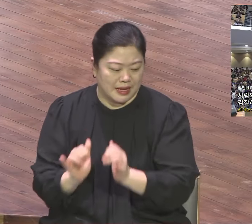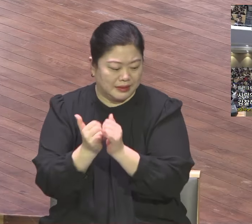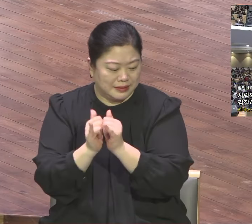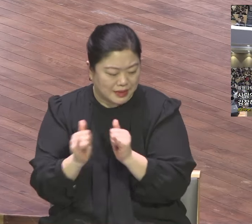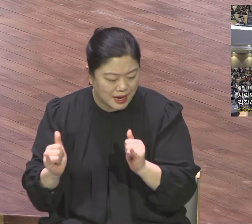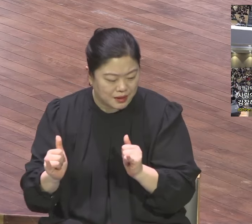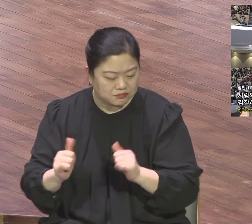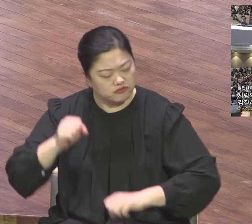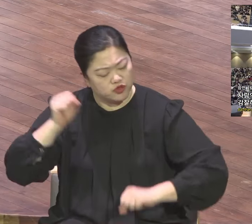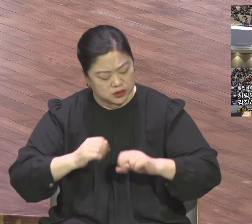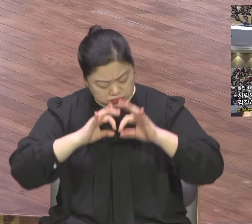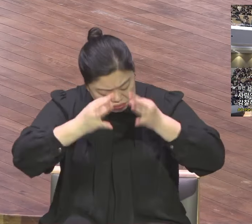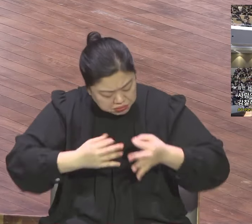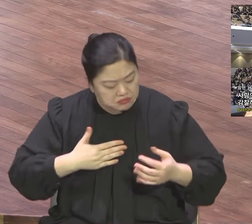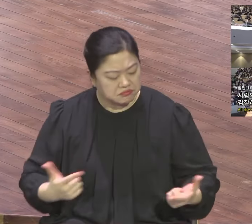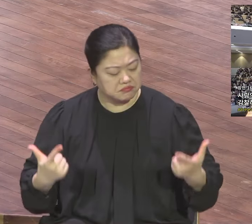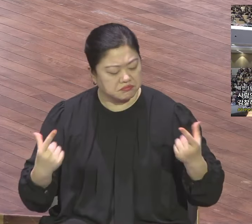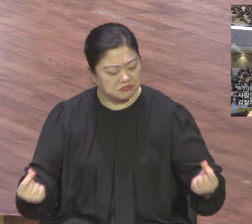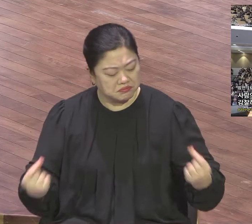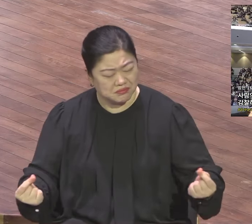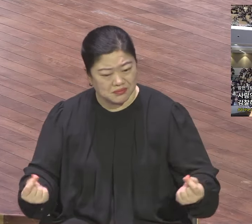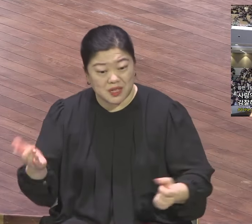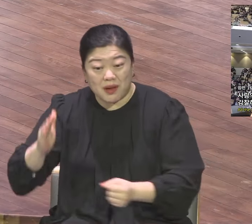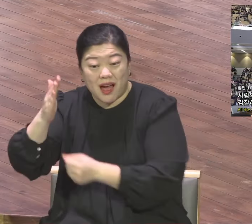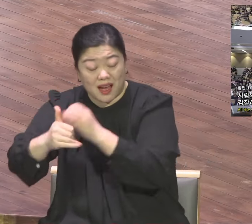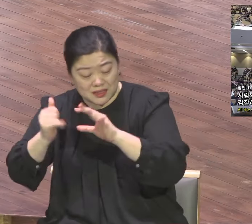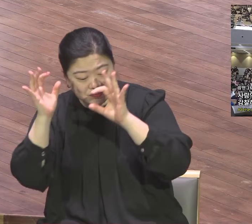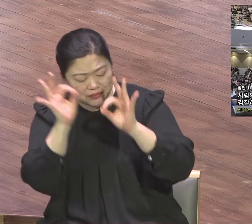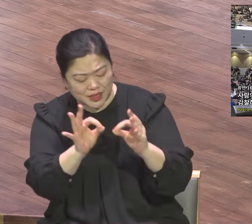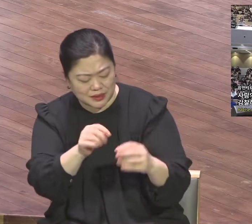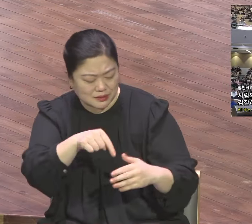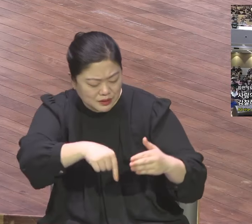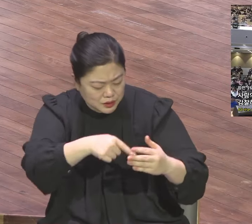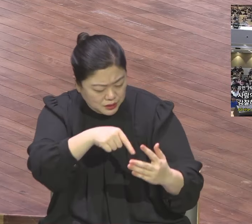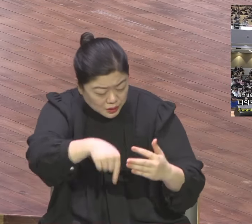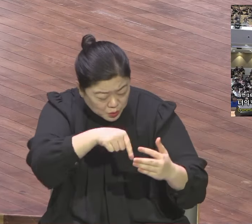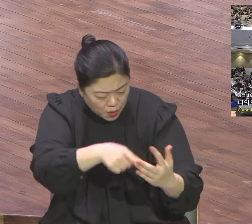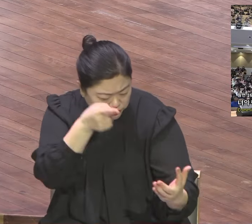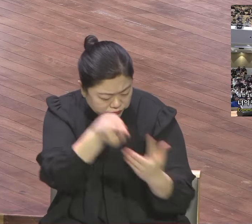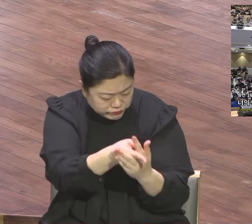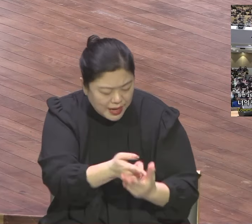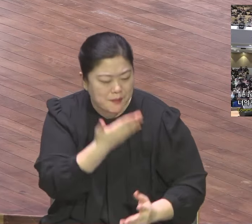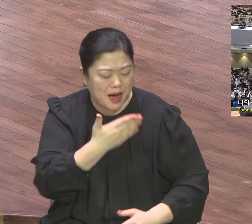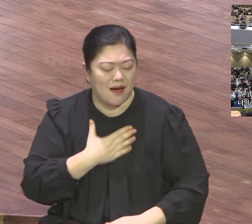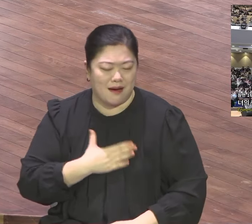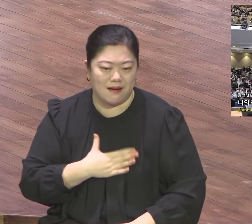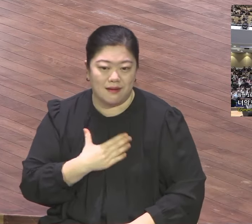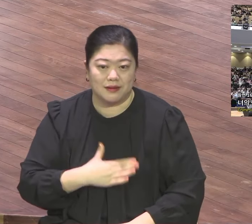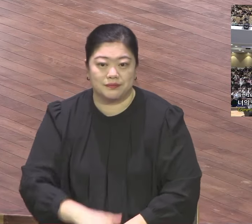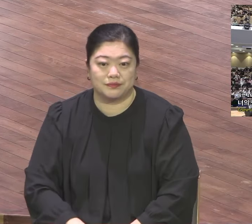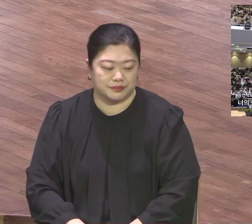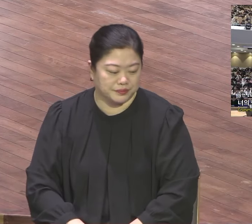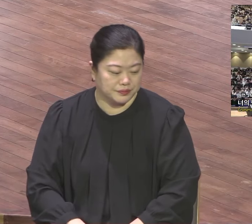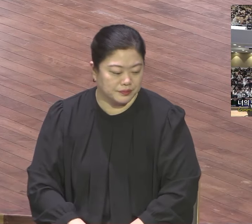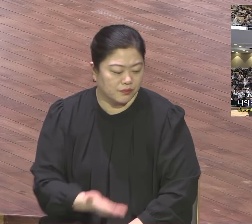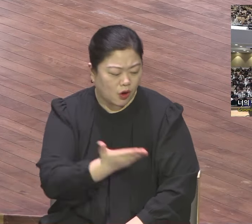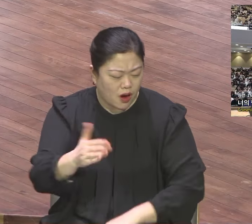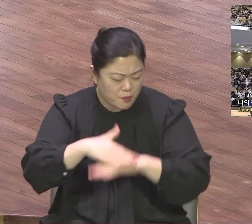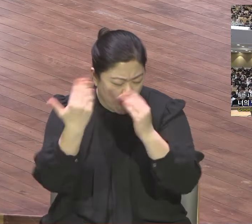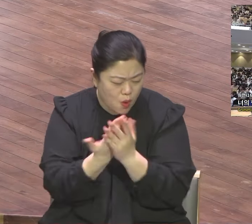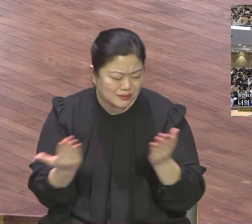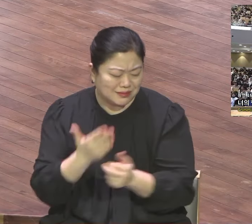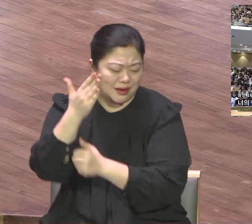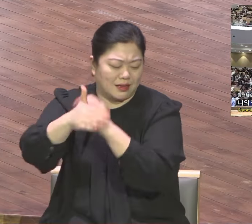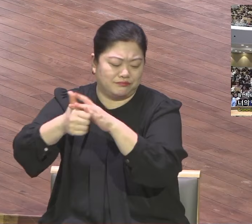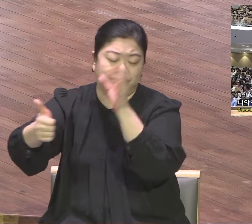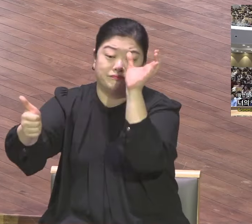자기 보기에는 모두 깨끗하여도 여호와는 심령을 감찰하시느니라. 너의 행사를 여호와께 맡기라.